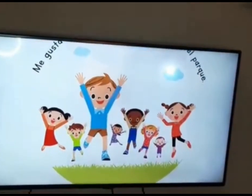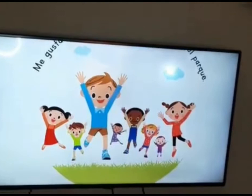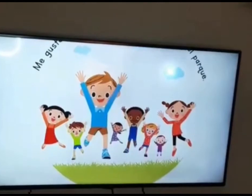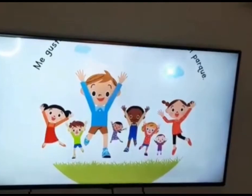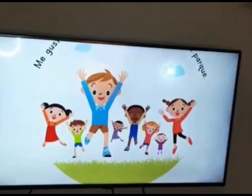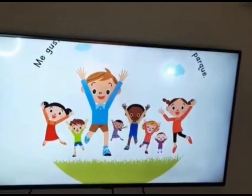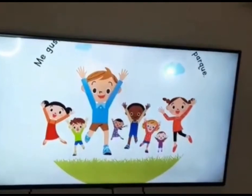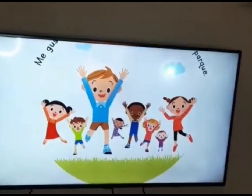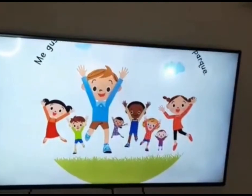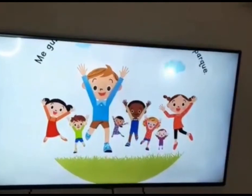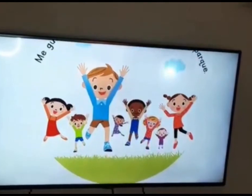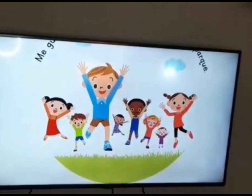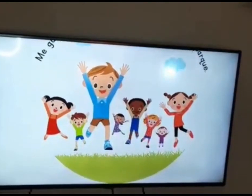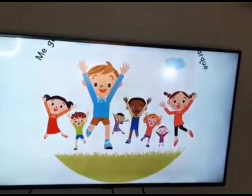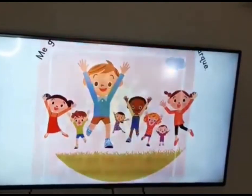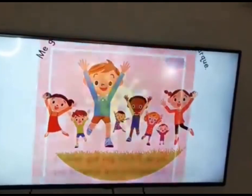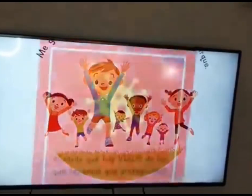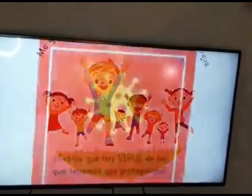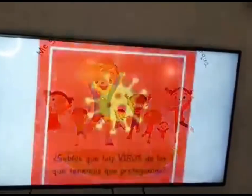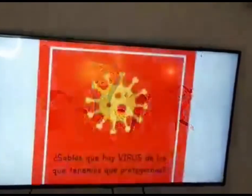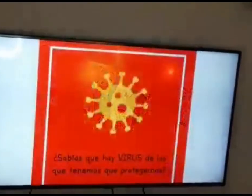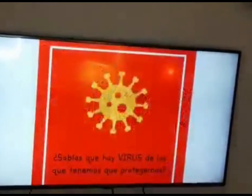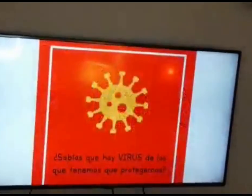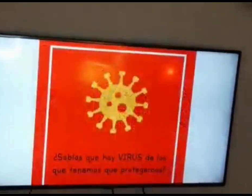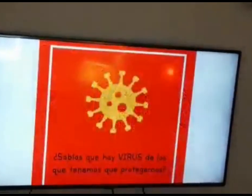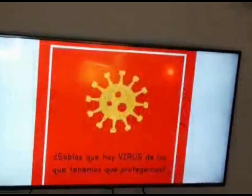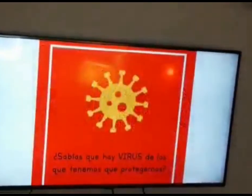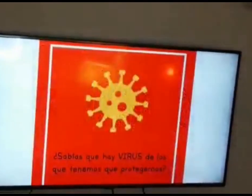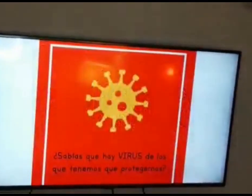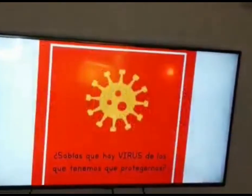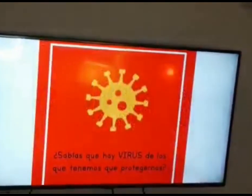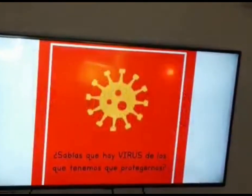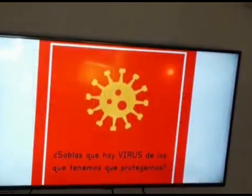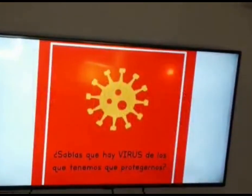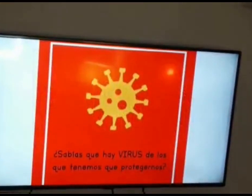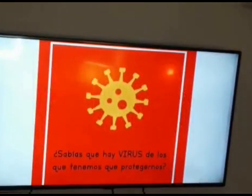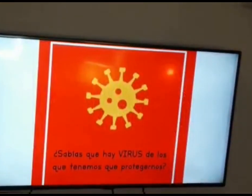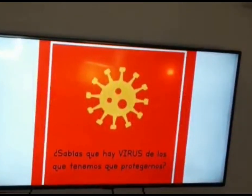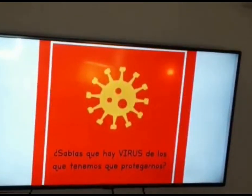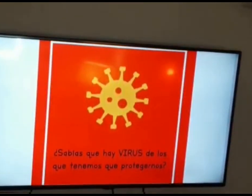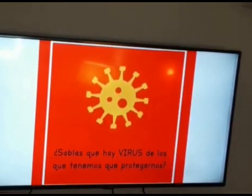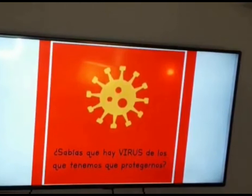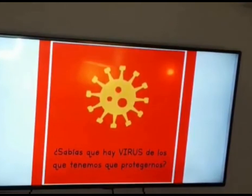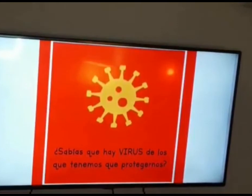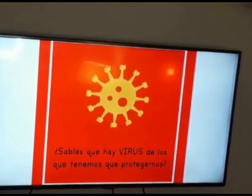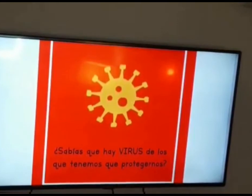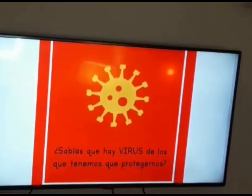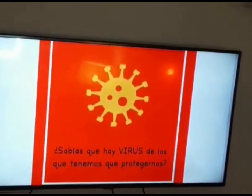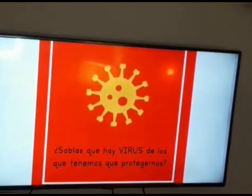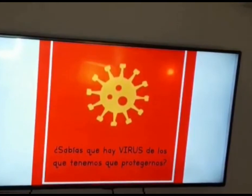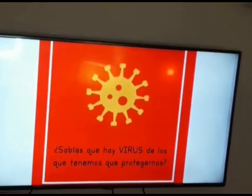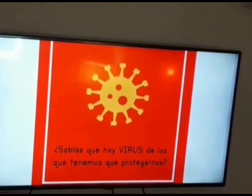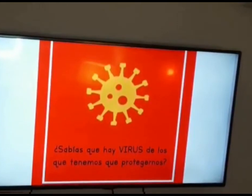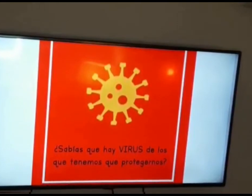¿Tú cómo te llamas? ¿A ti qué te gustaría hacer? ¿Sabías que hay un virus de los que tenemos